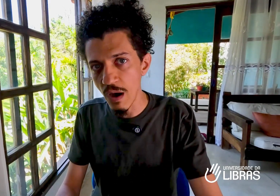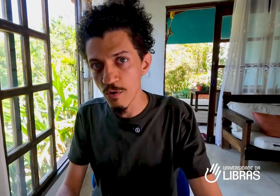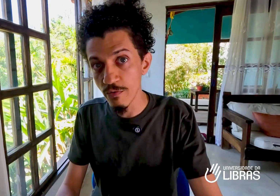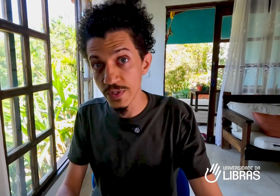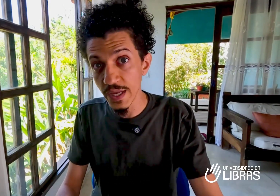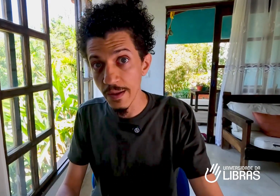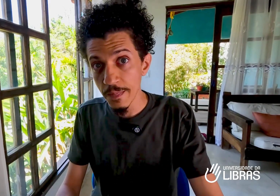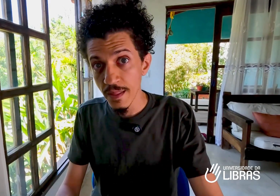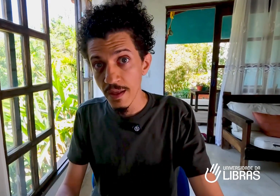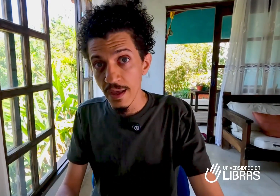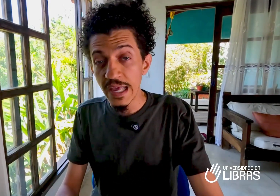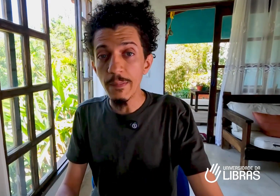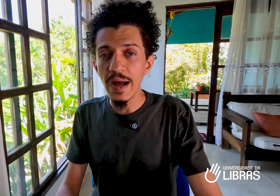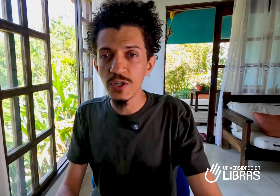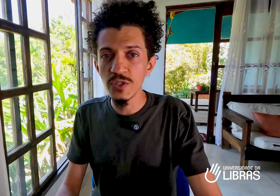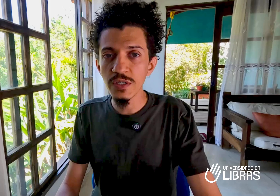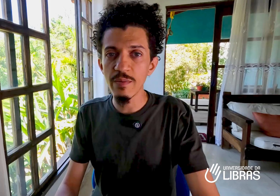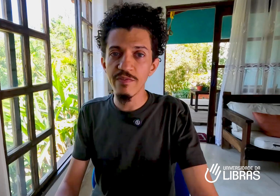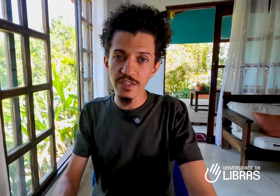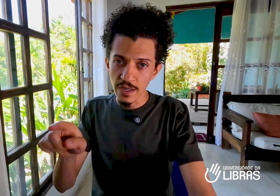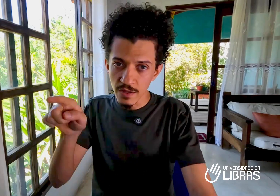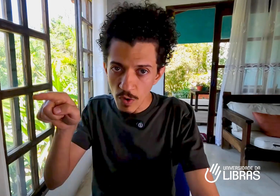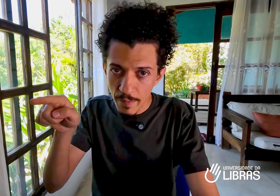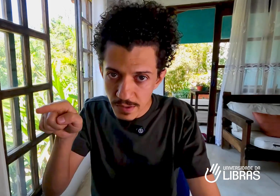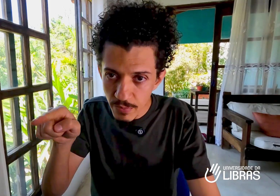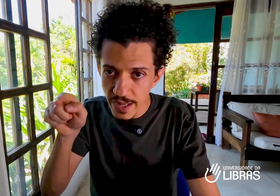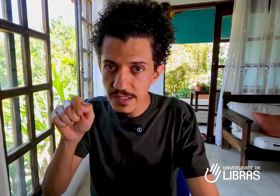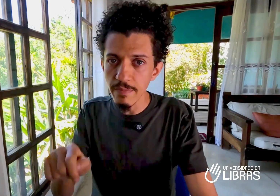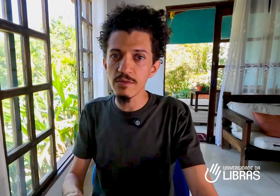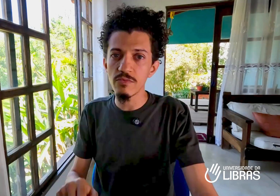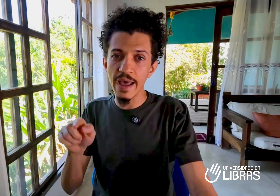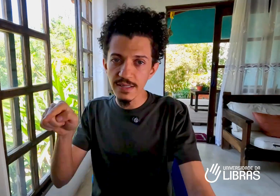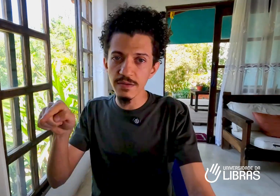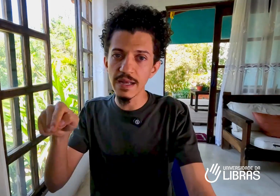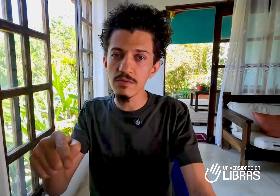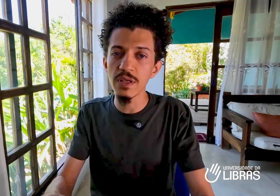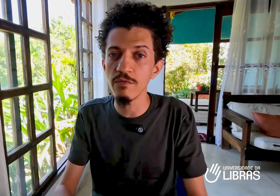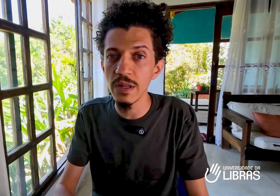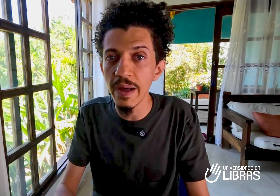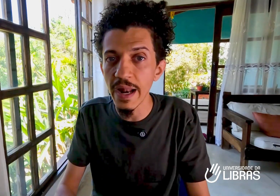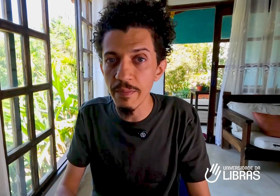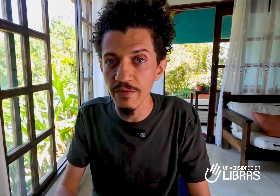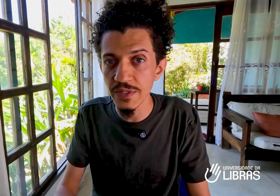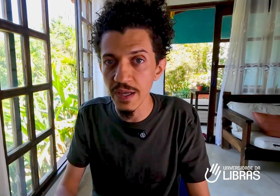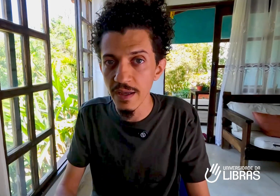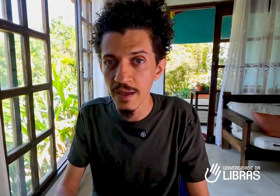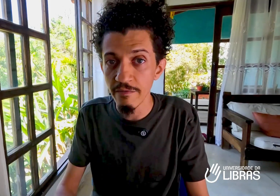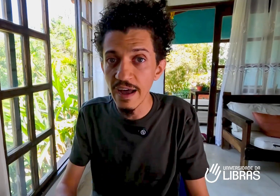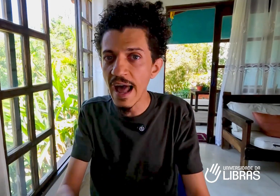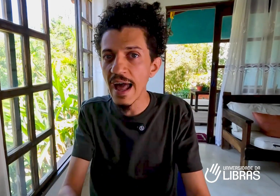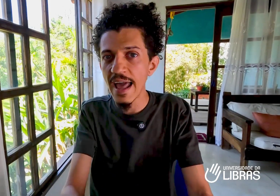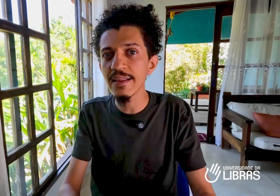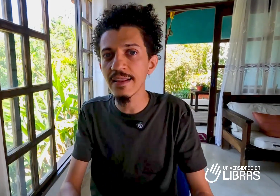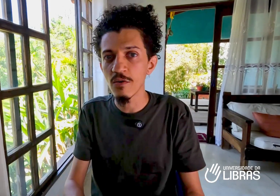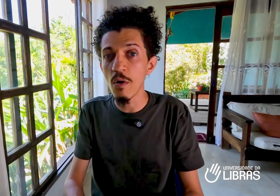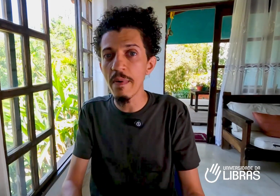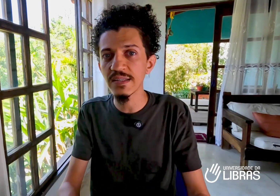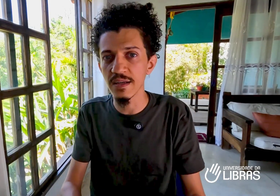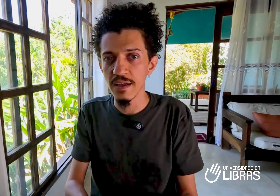com você e a partir disso também eu falo assim, então comece por esse método. É esse método aqui que eu vou liberar para você. Vai lá, entra, começa.